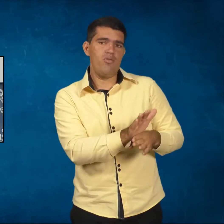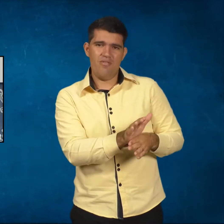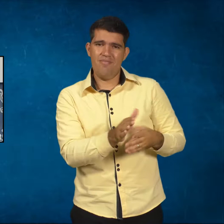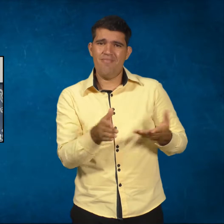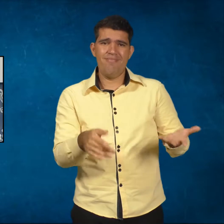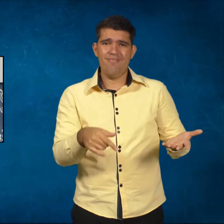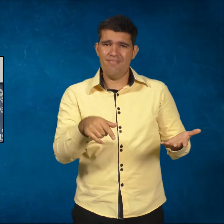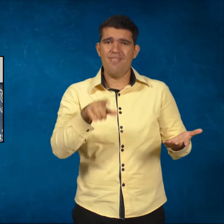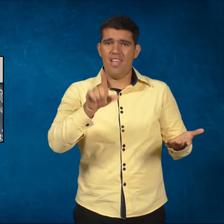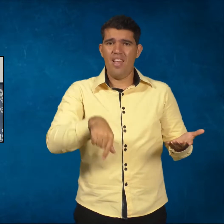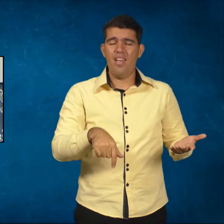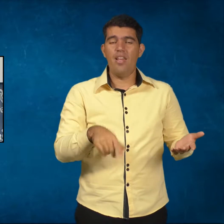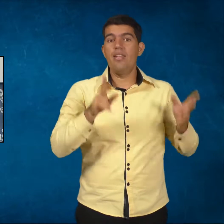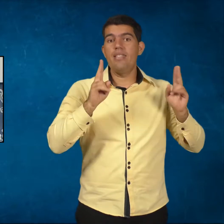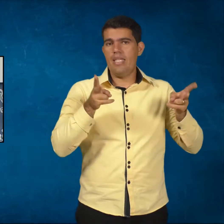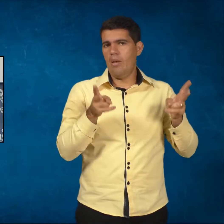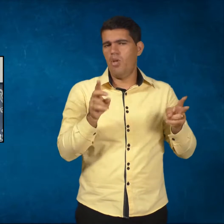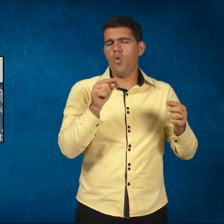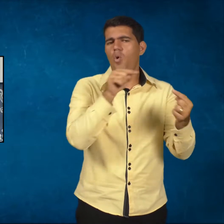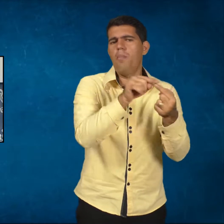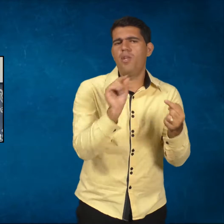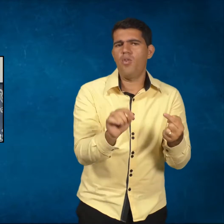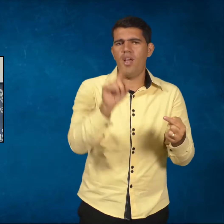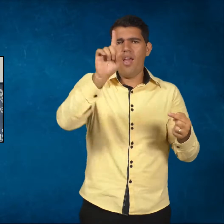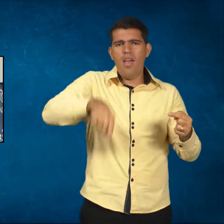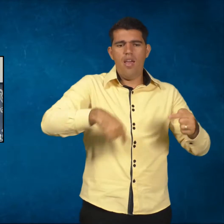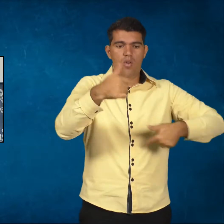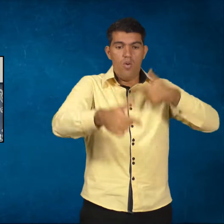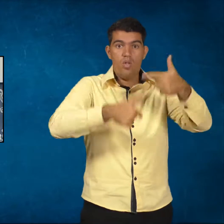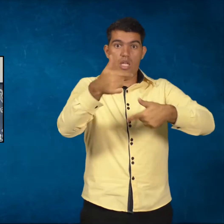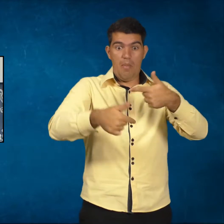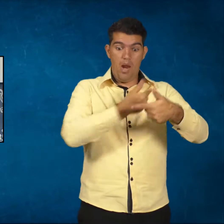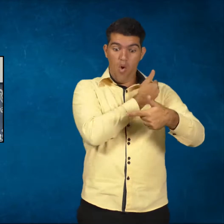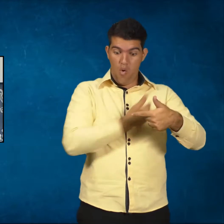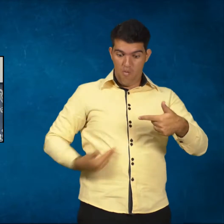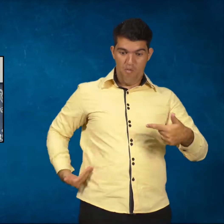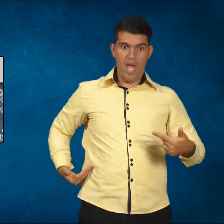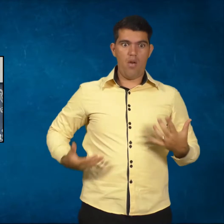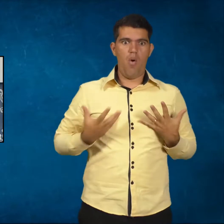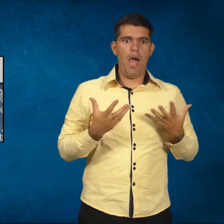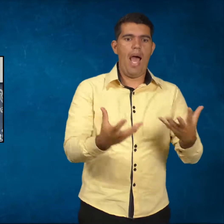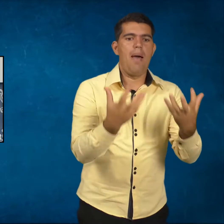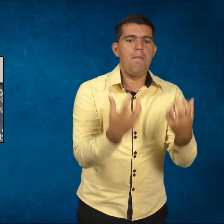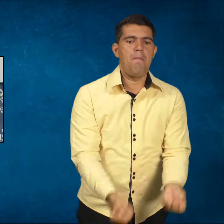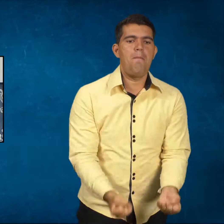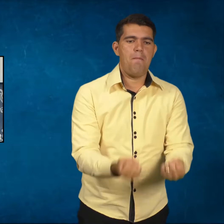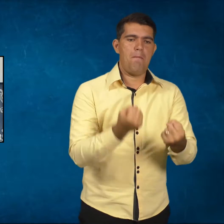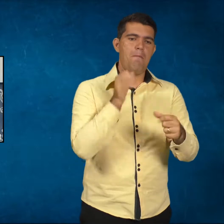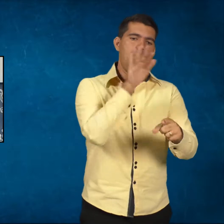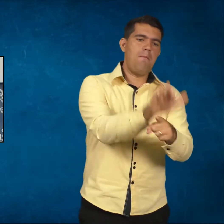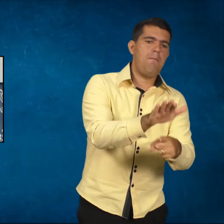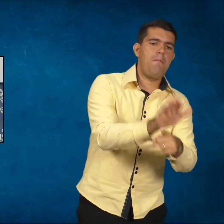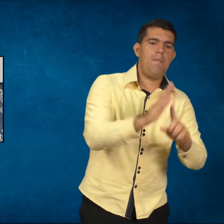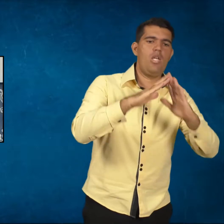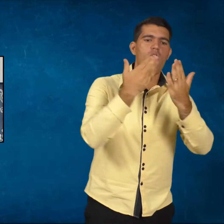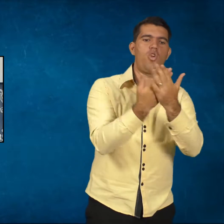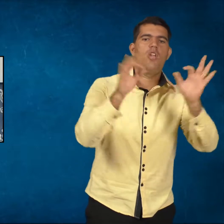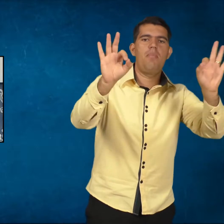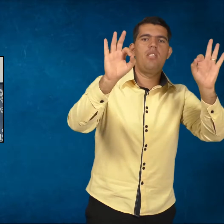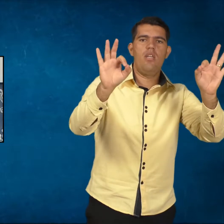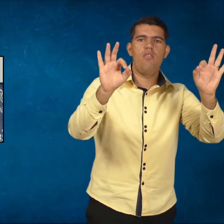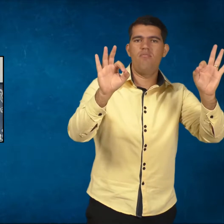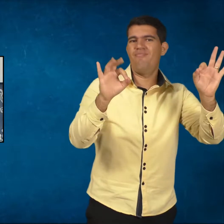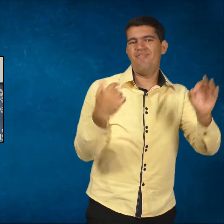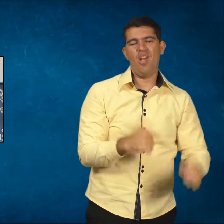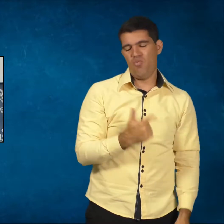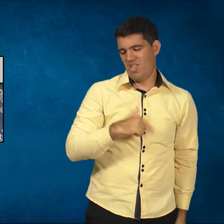ainda, quase sempre filantropia, o que é isso? O serviço público não tomou para si, coisa que em outro país eu já vi que era diferente.